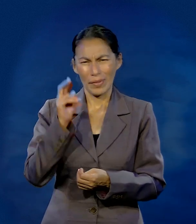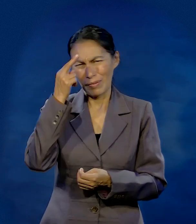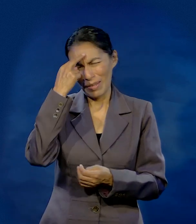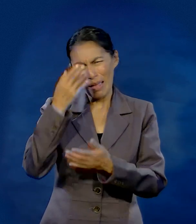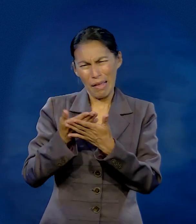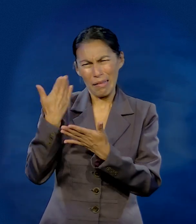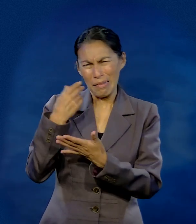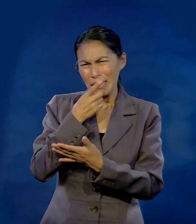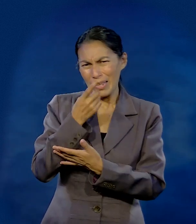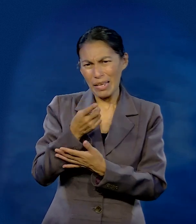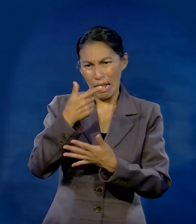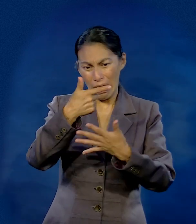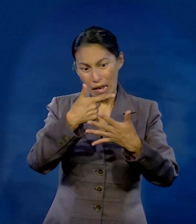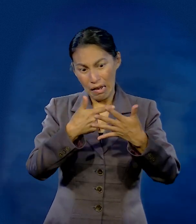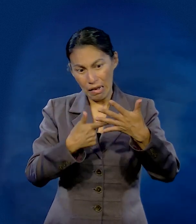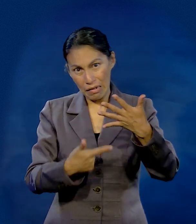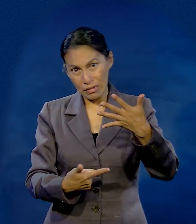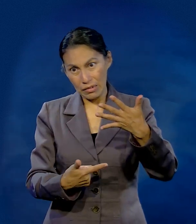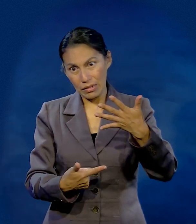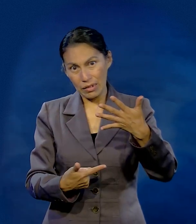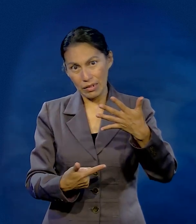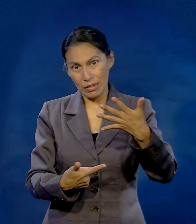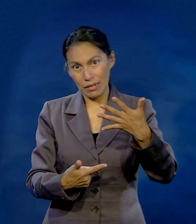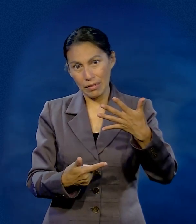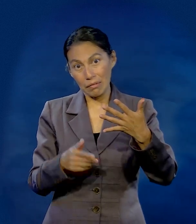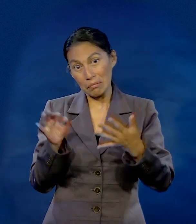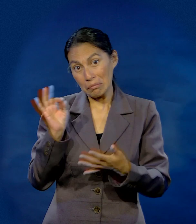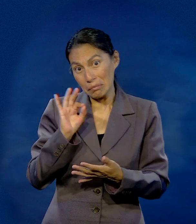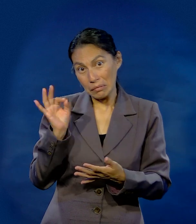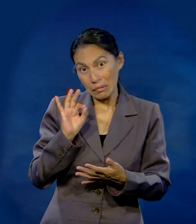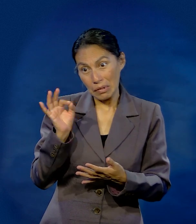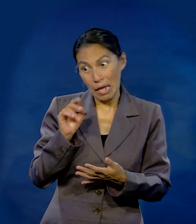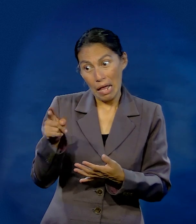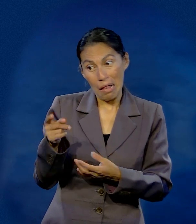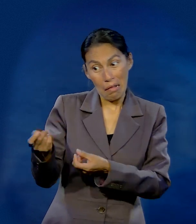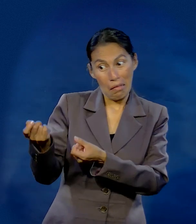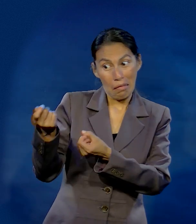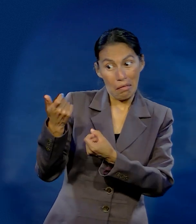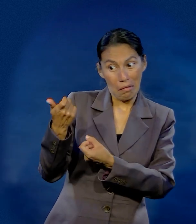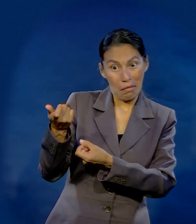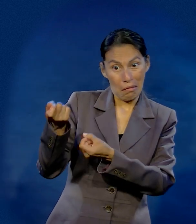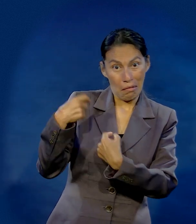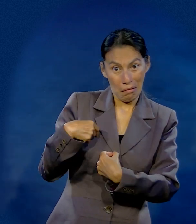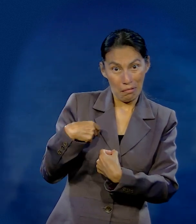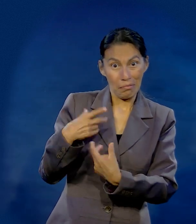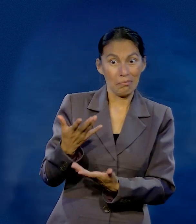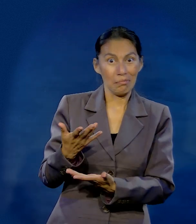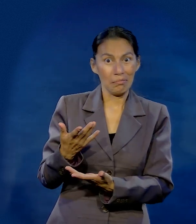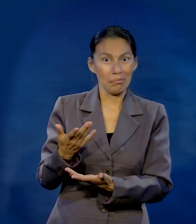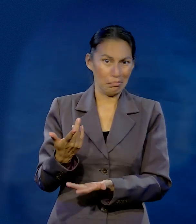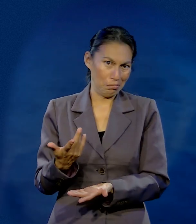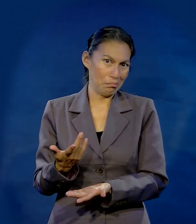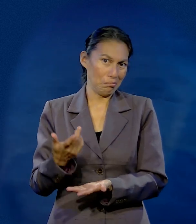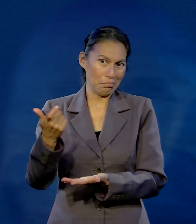case nunca pero si un día llega uno con estas cuatro lo pensaré